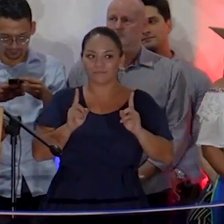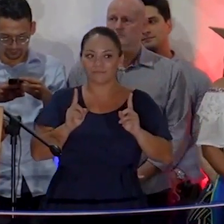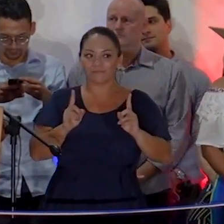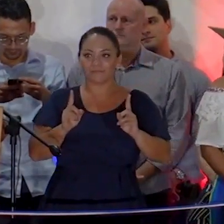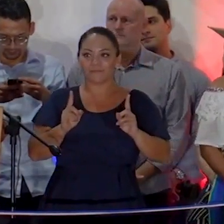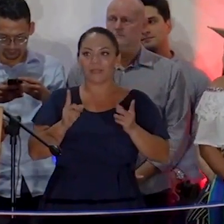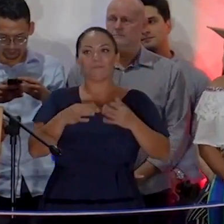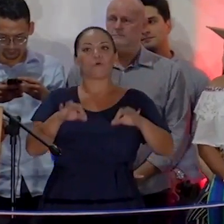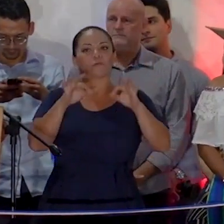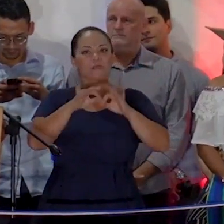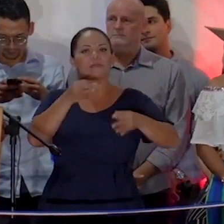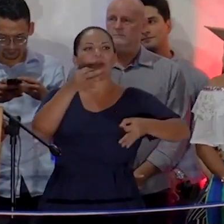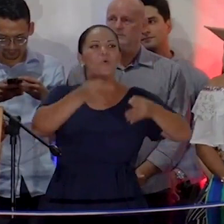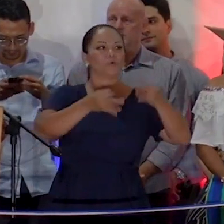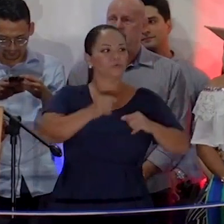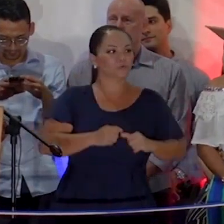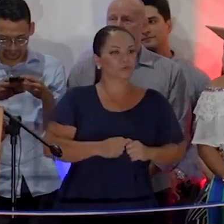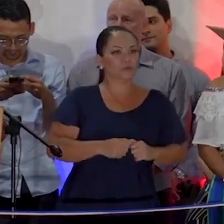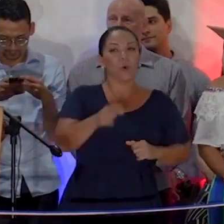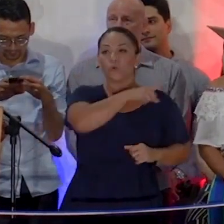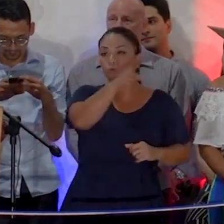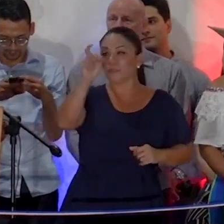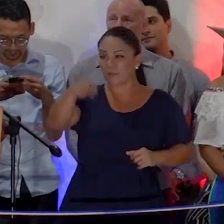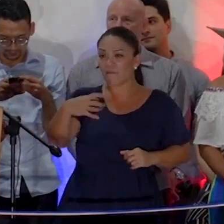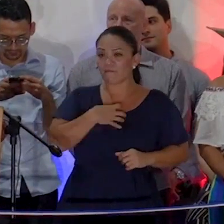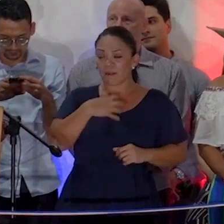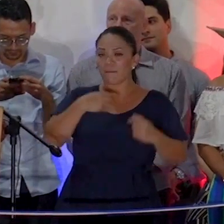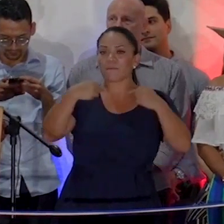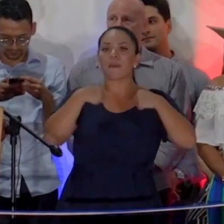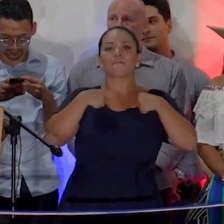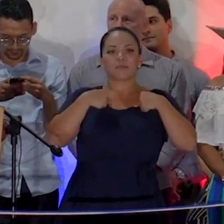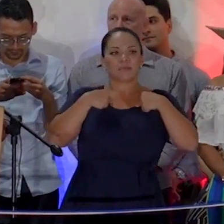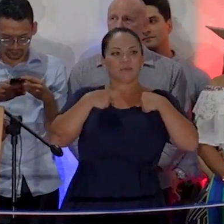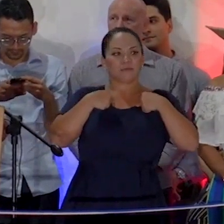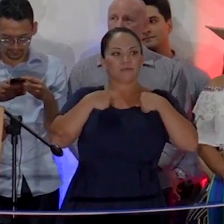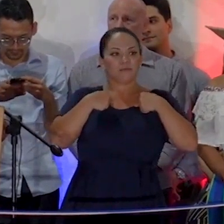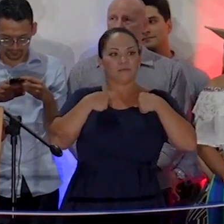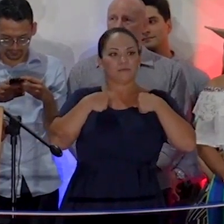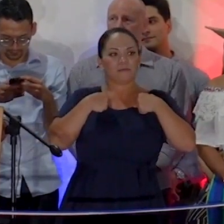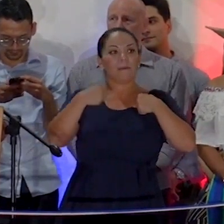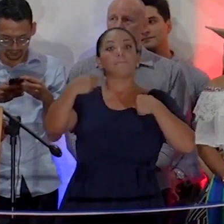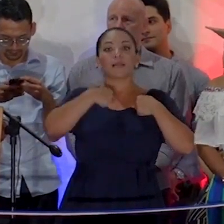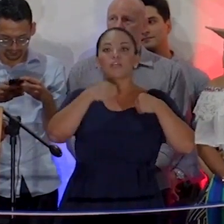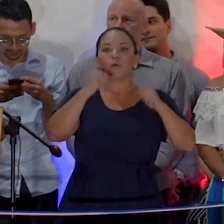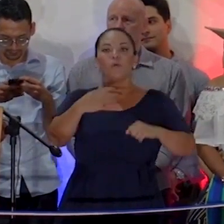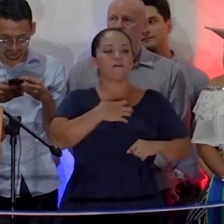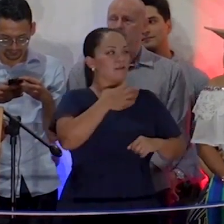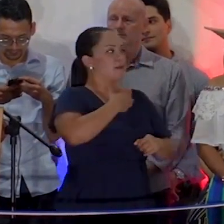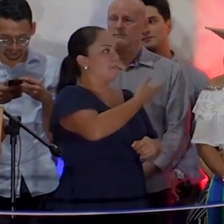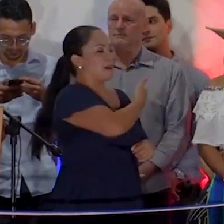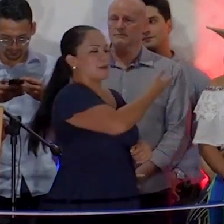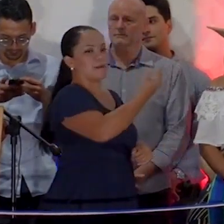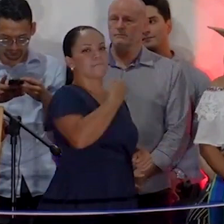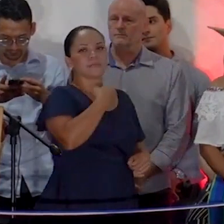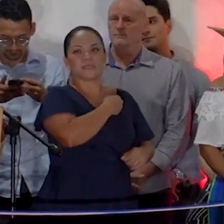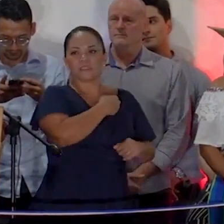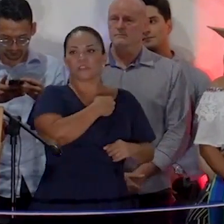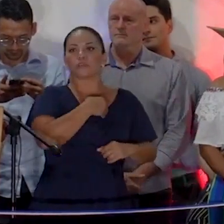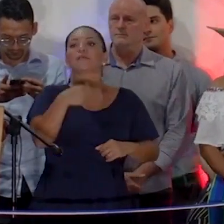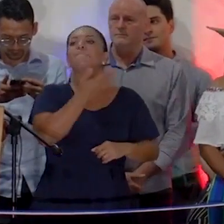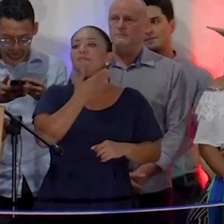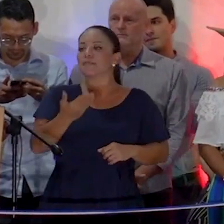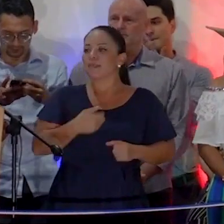justo. Reclámenme. Para que yo le pueda reclamar a mis ministros y a los presidentes